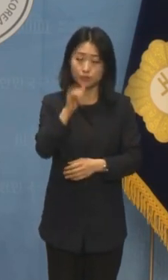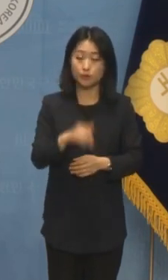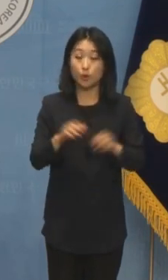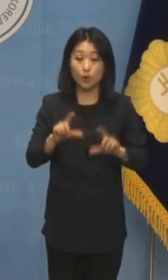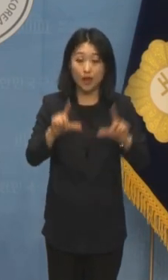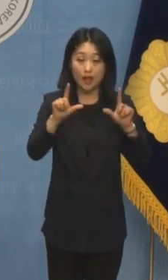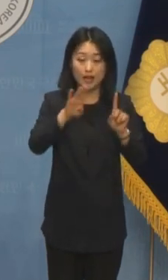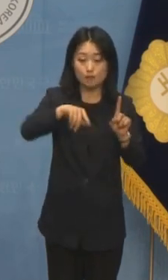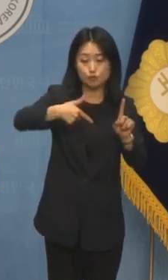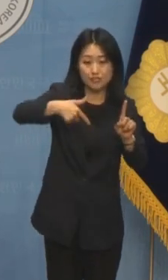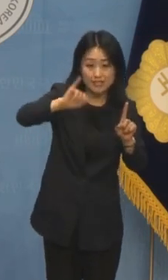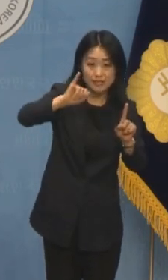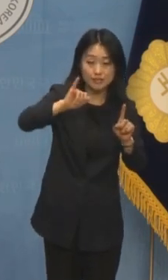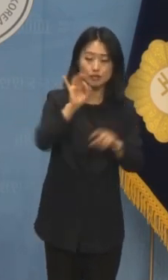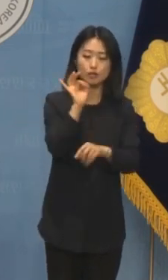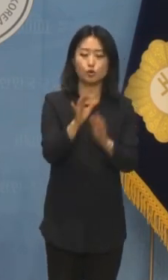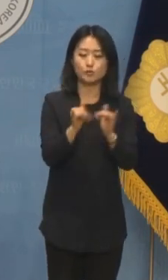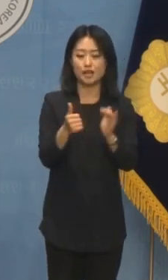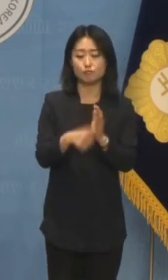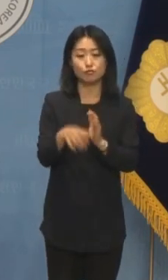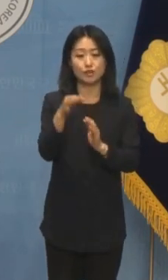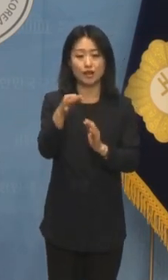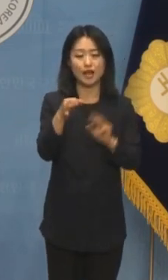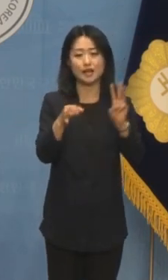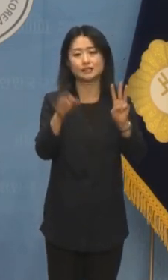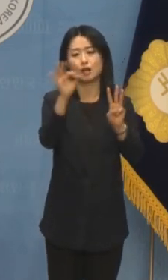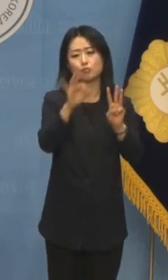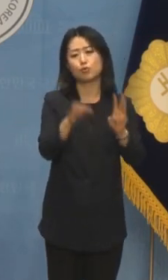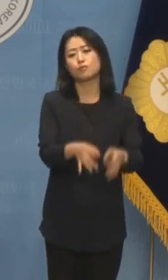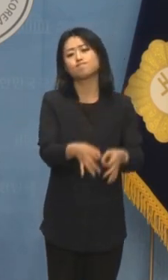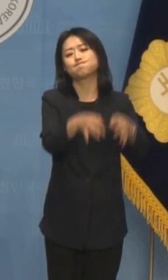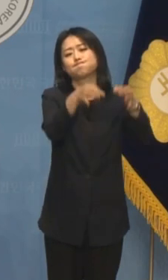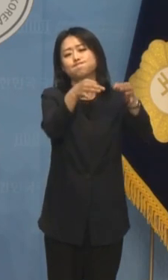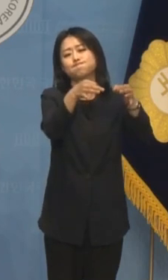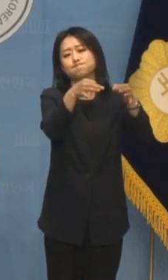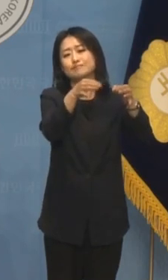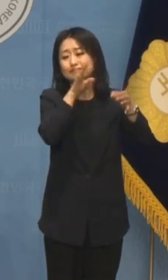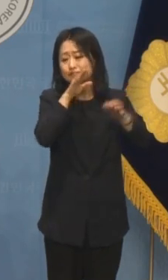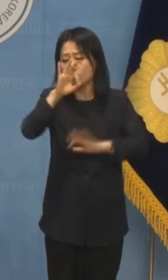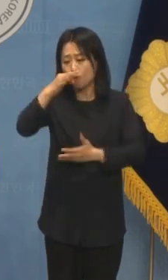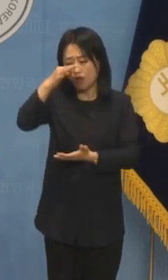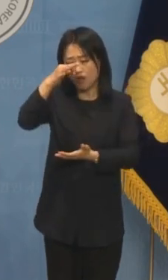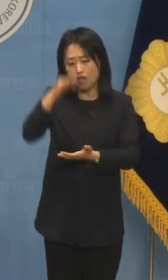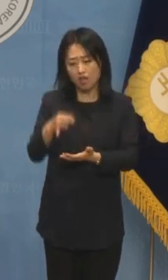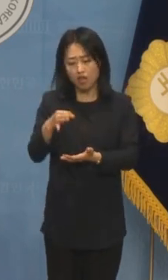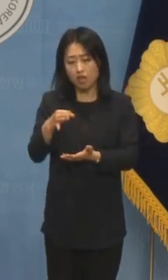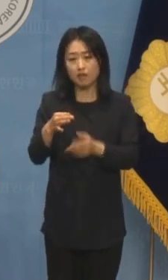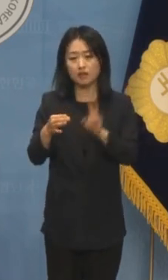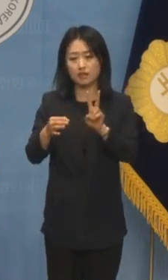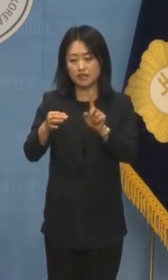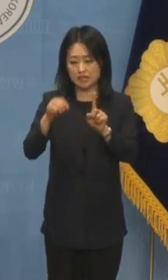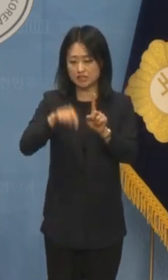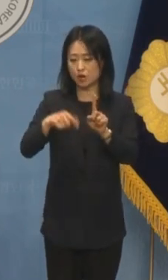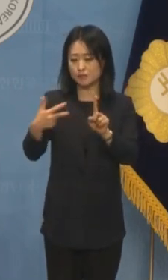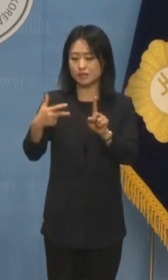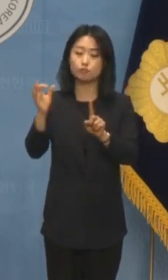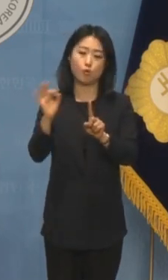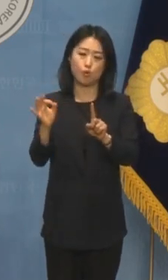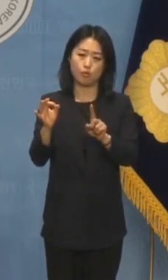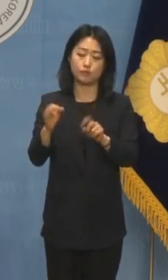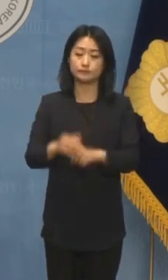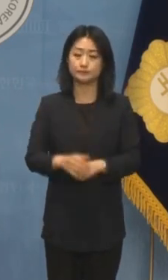올해 1분기도 소비자 물가지수가 3% 오르면서 실질 임금은 1.7%